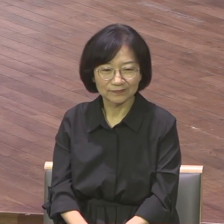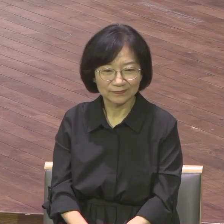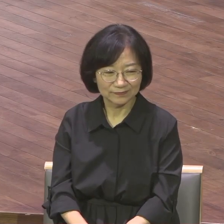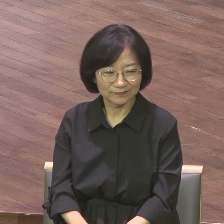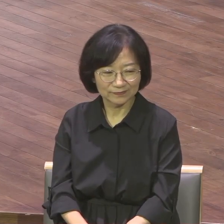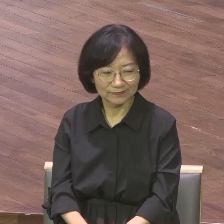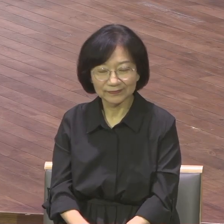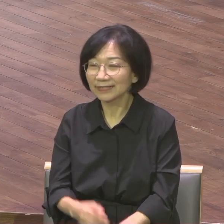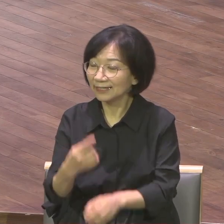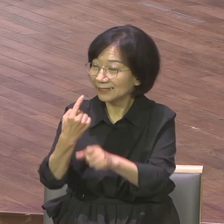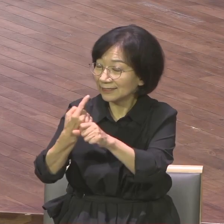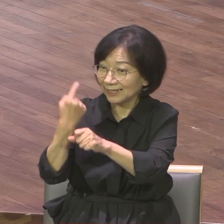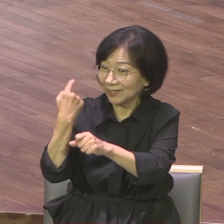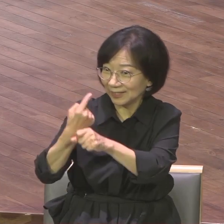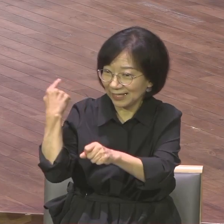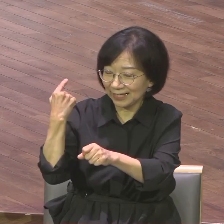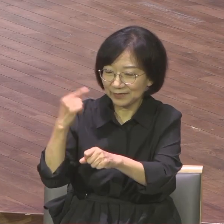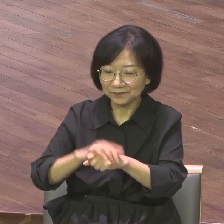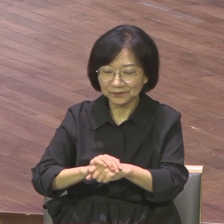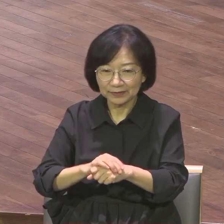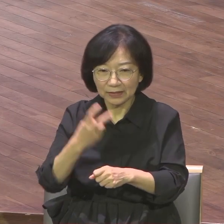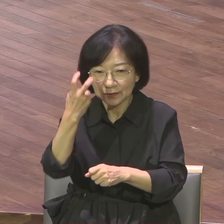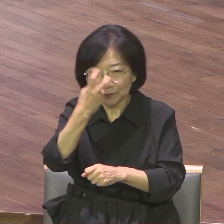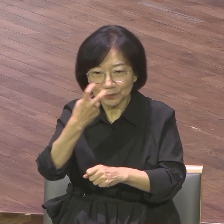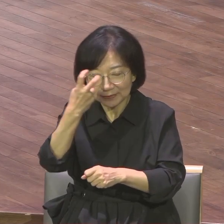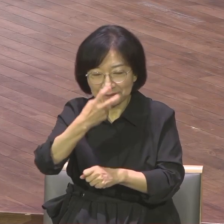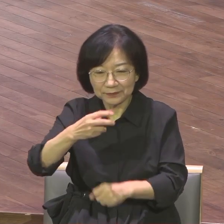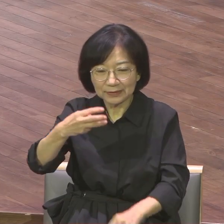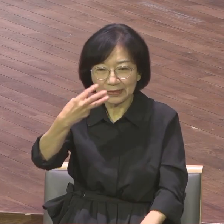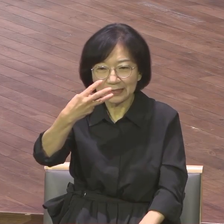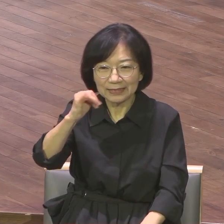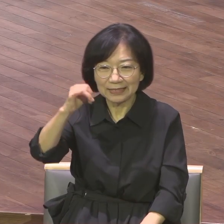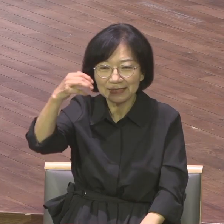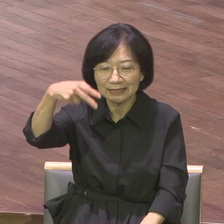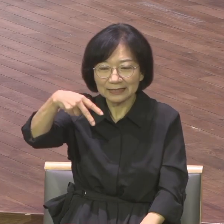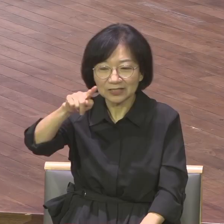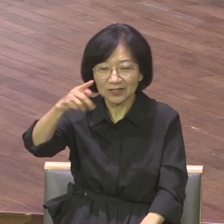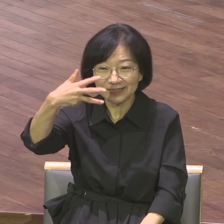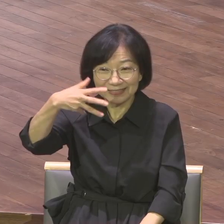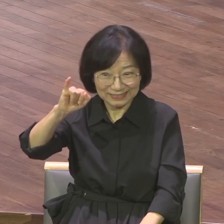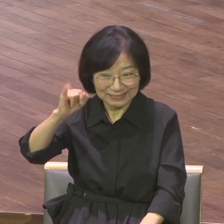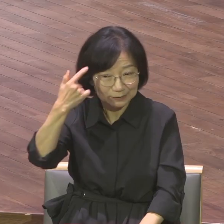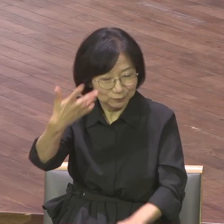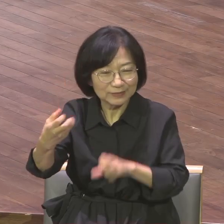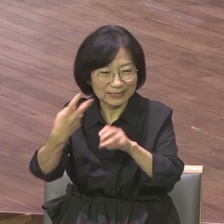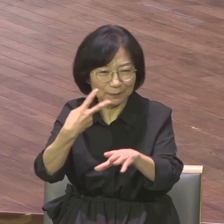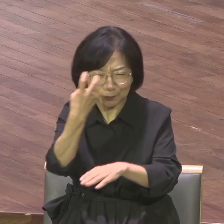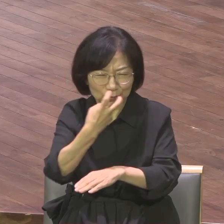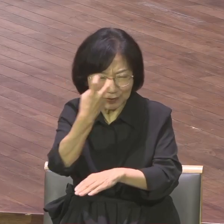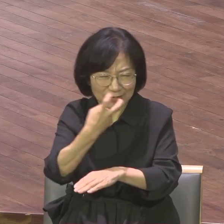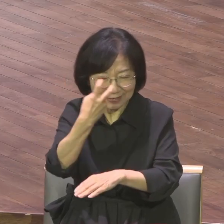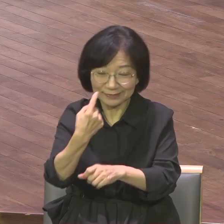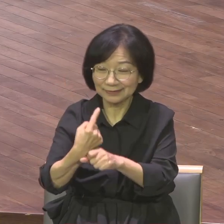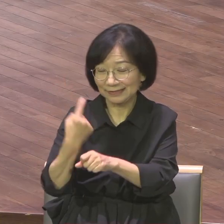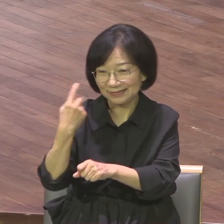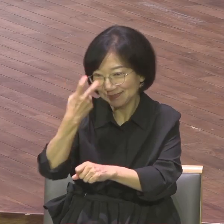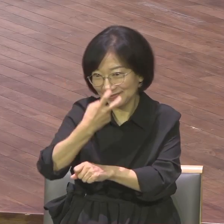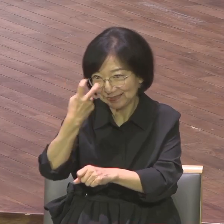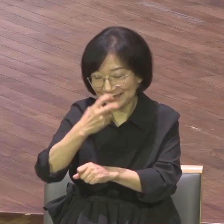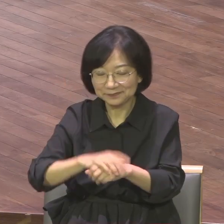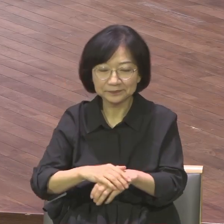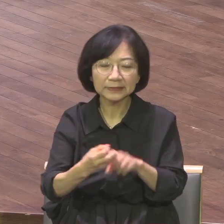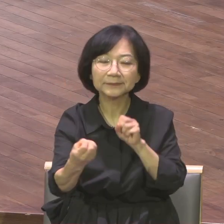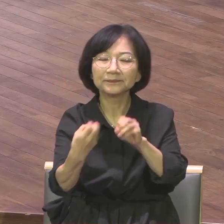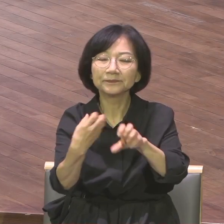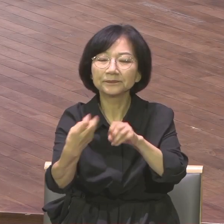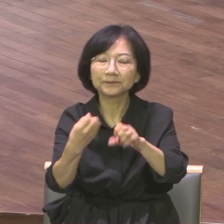리서치에서 작년에 조사한 이 세대 차이 설문조사를 했는데 전체